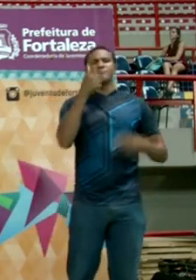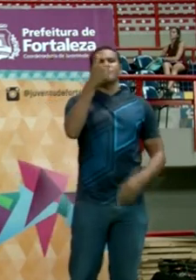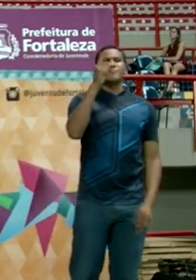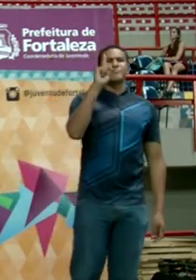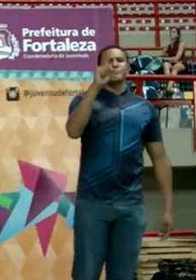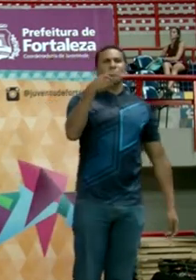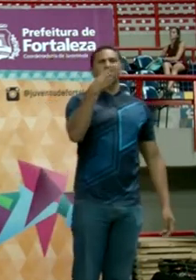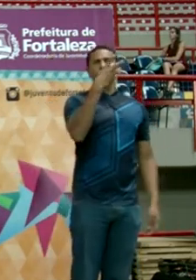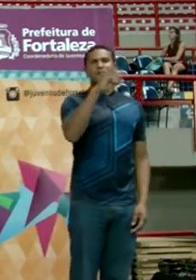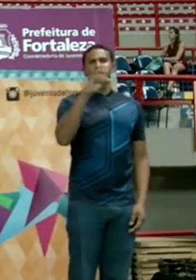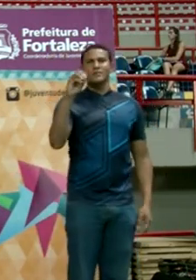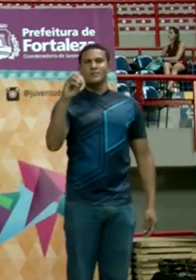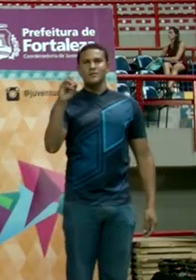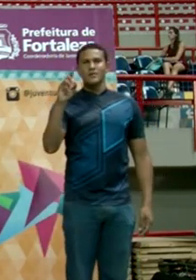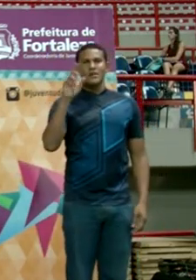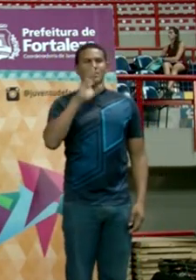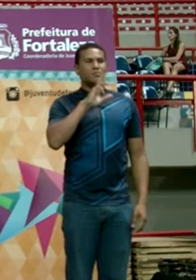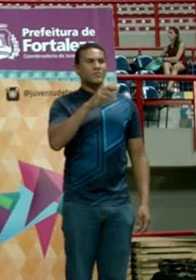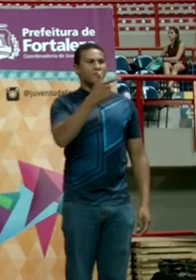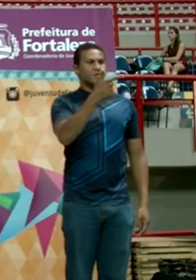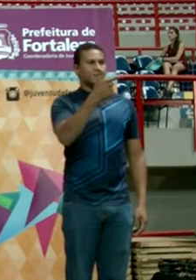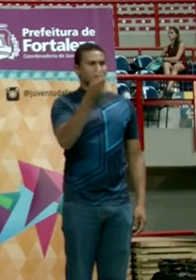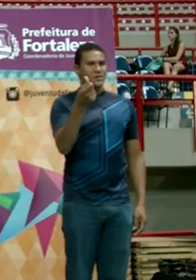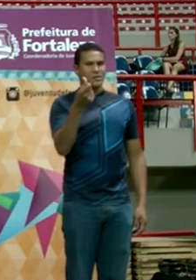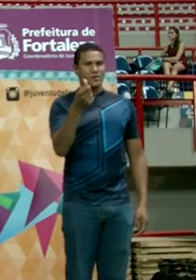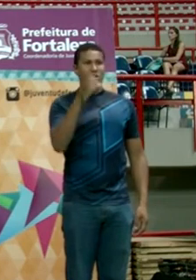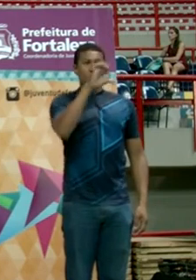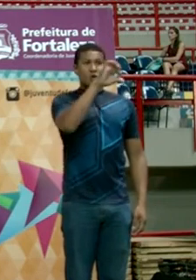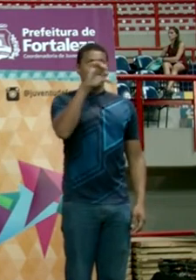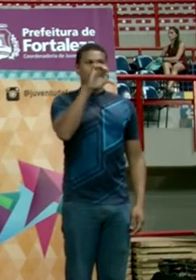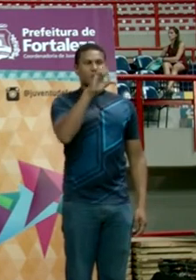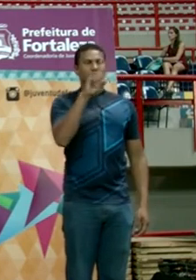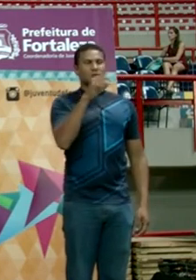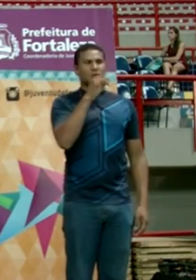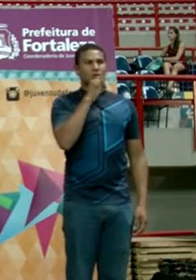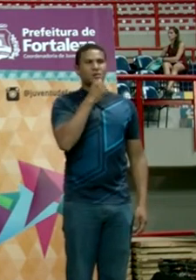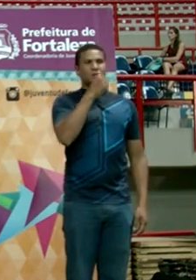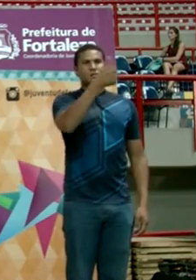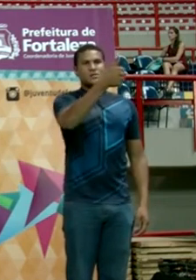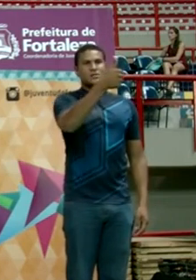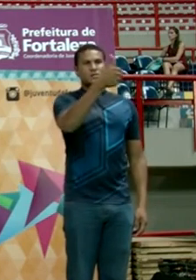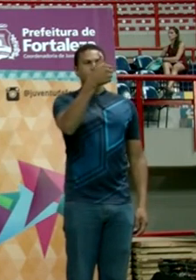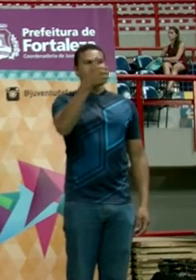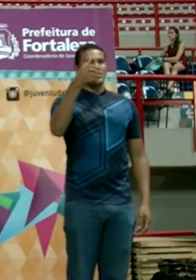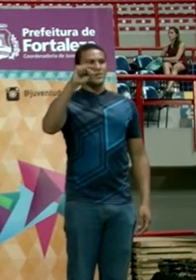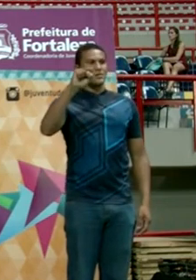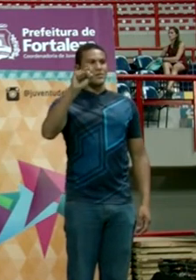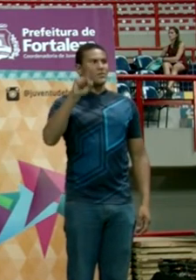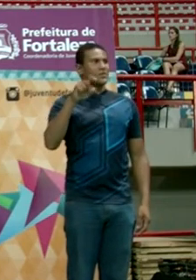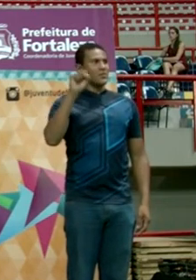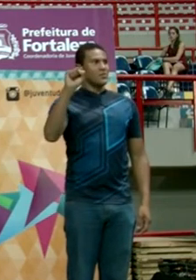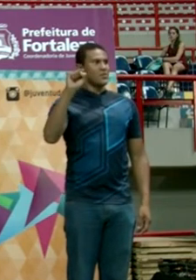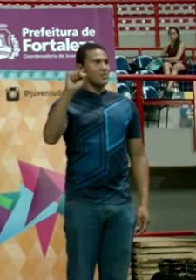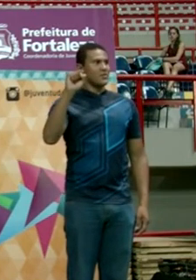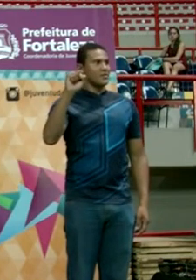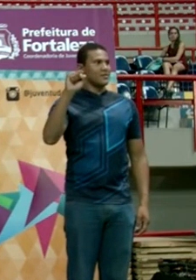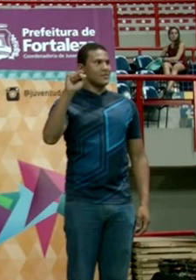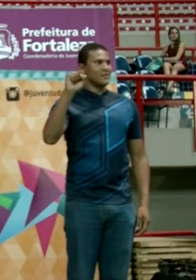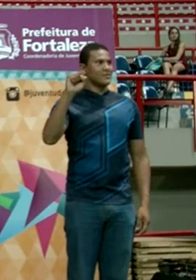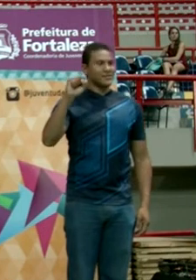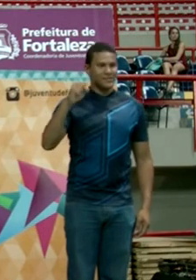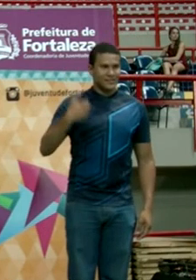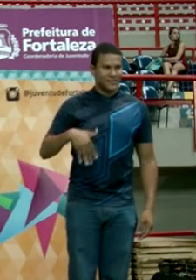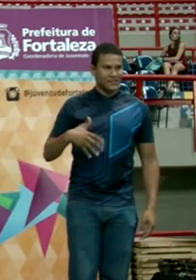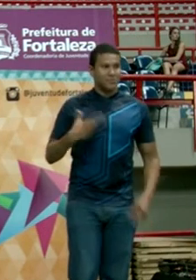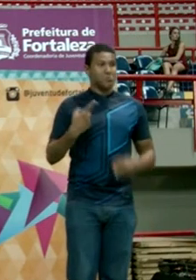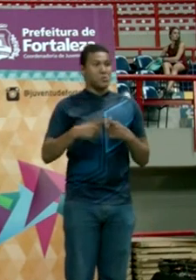1.300, 26. 99% de 120, 118,8. É porque a maneira de fazer a